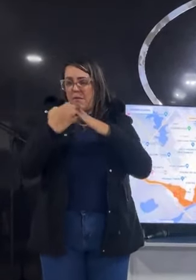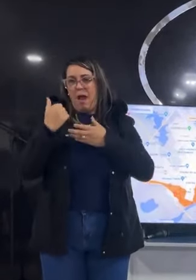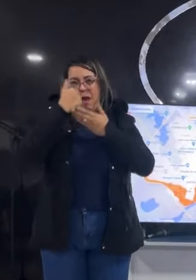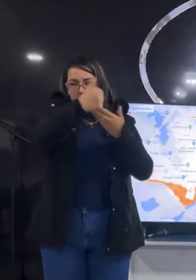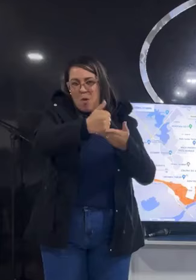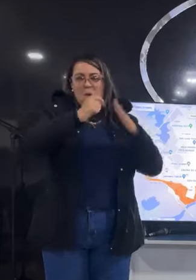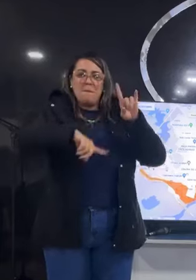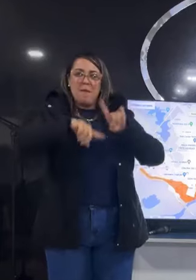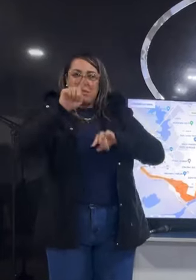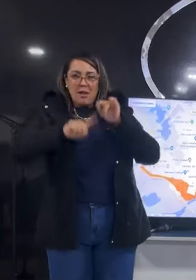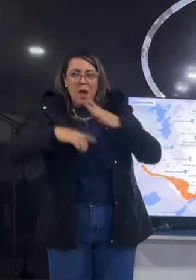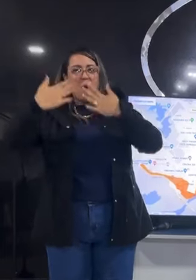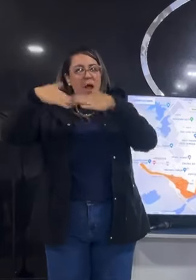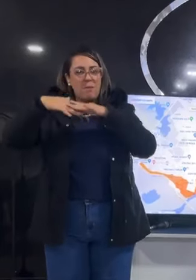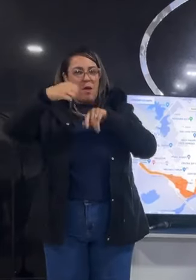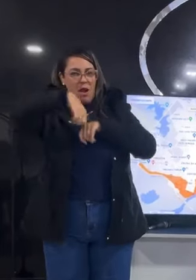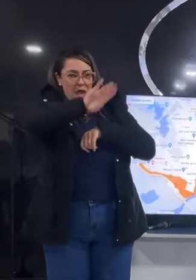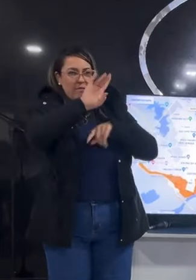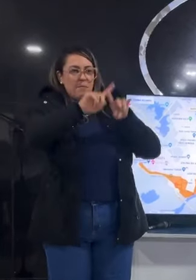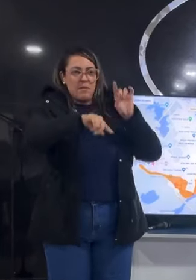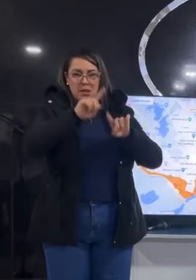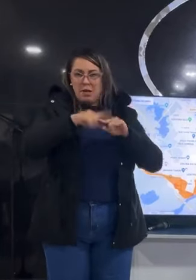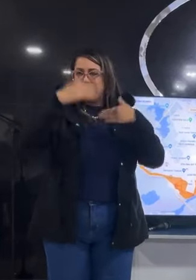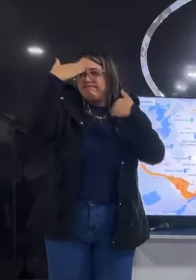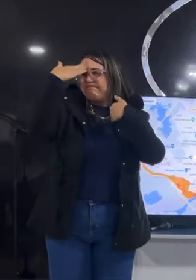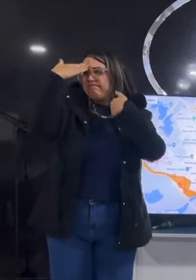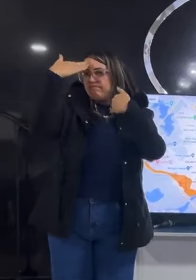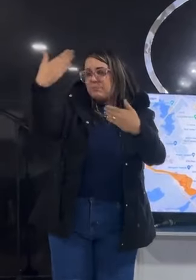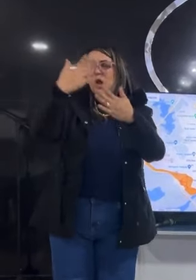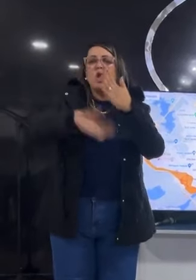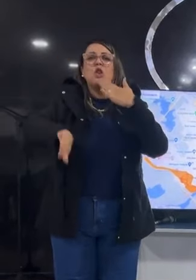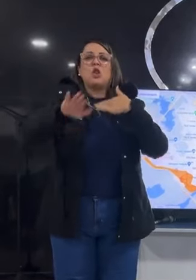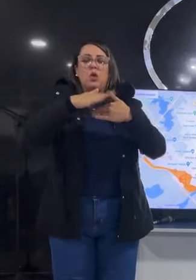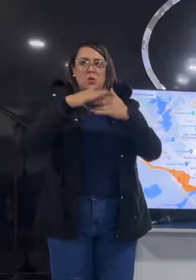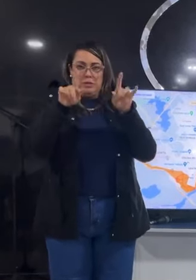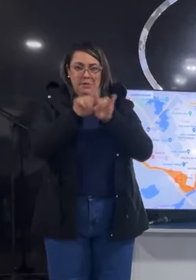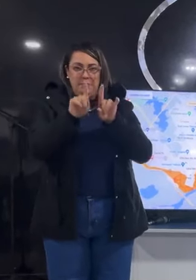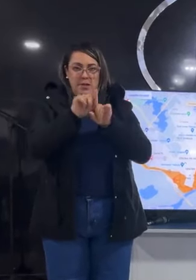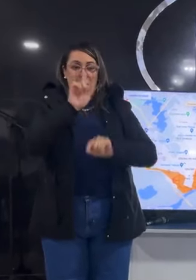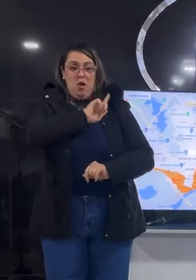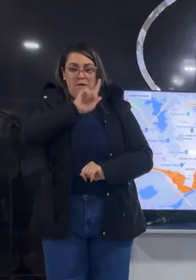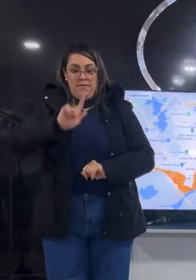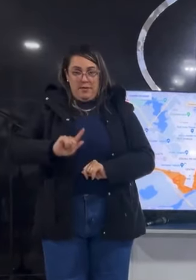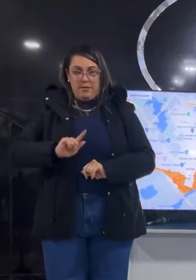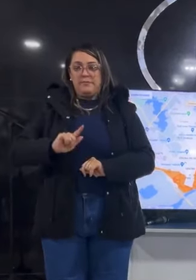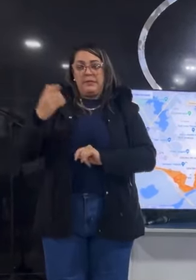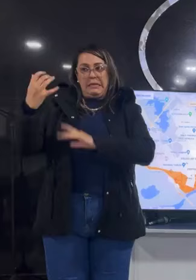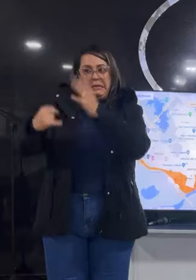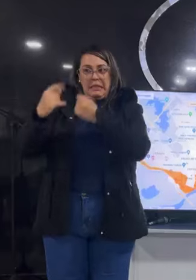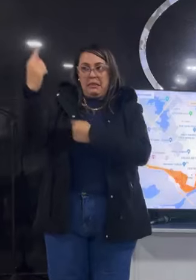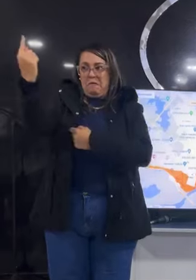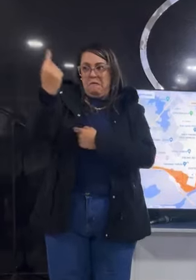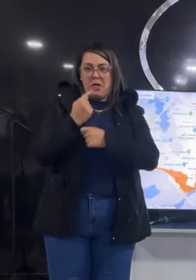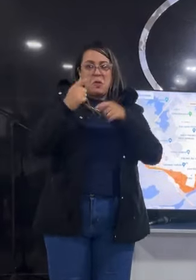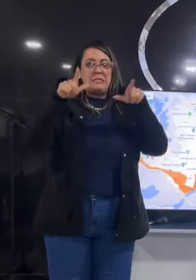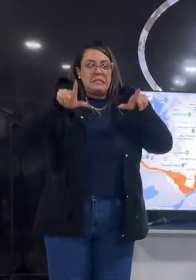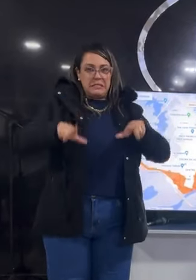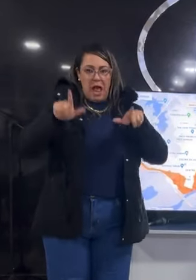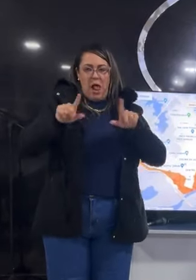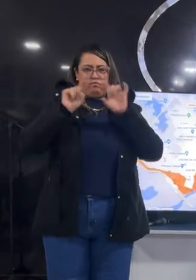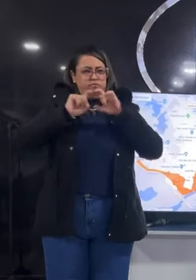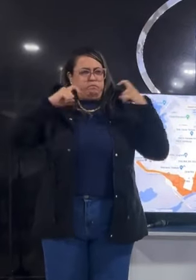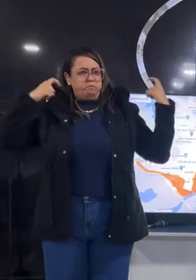caminhões levando material então fica o meu agradecimento aqui a todo mundo o governador depois veio para cá pra sala de situação uma grande reunião